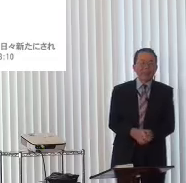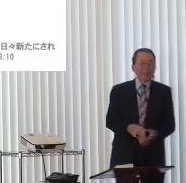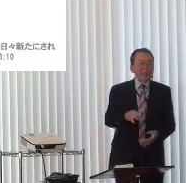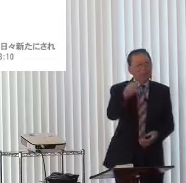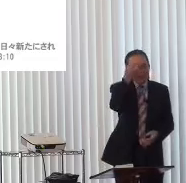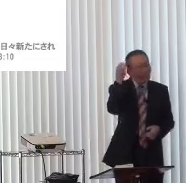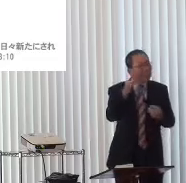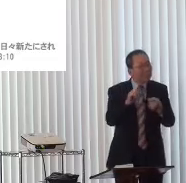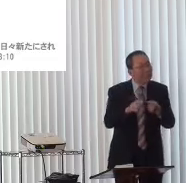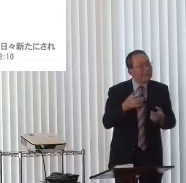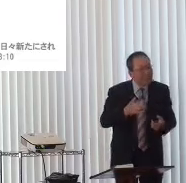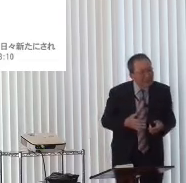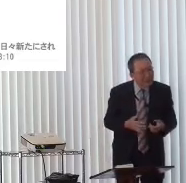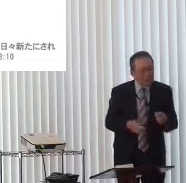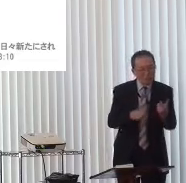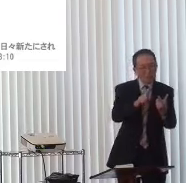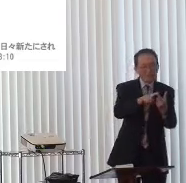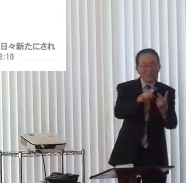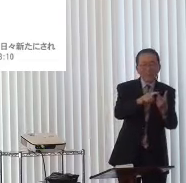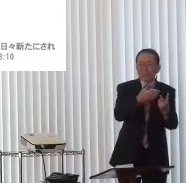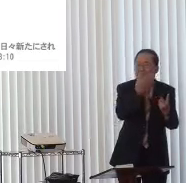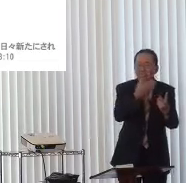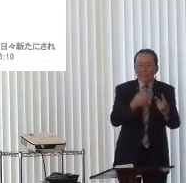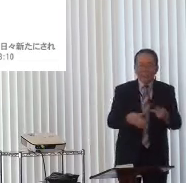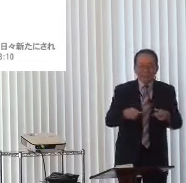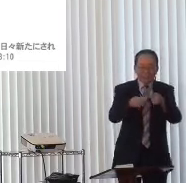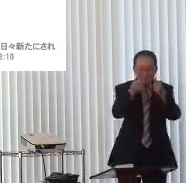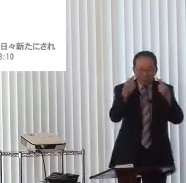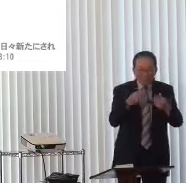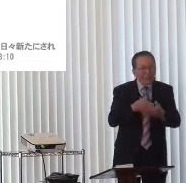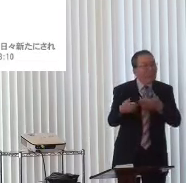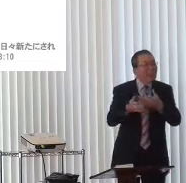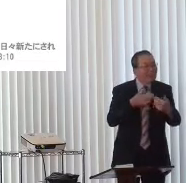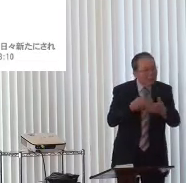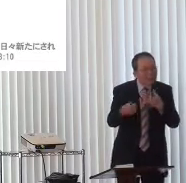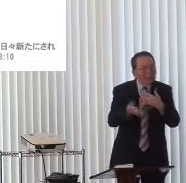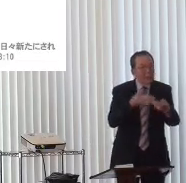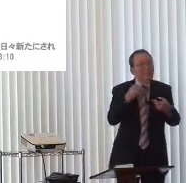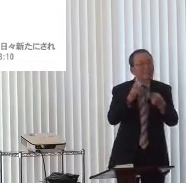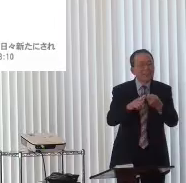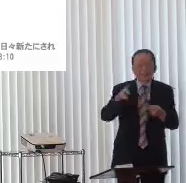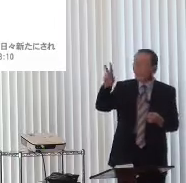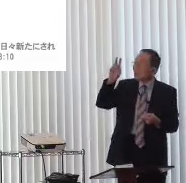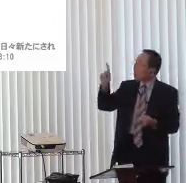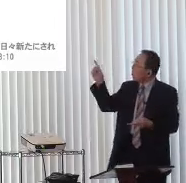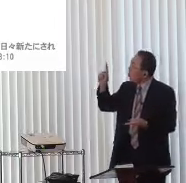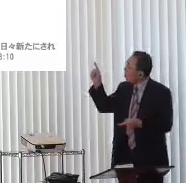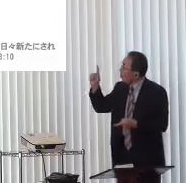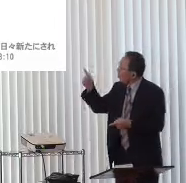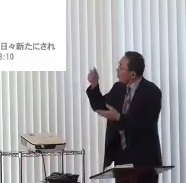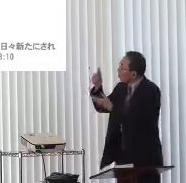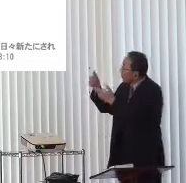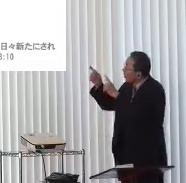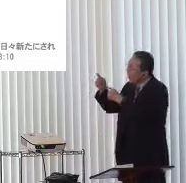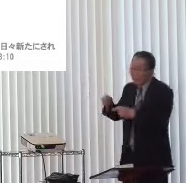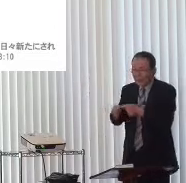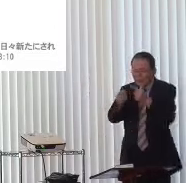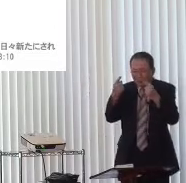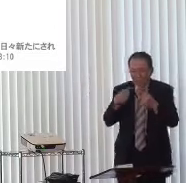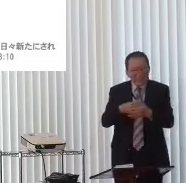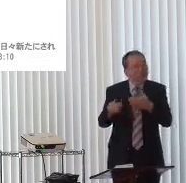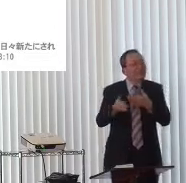に知るということです。もう一つ大切なことは体験的に知るということです。神様がどういう方かということを体験する